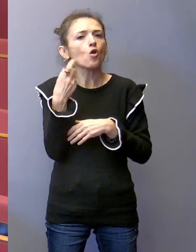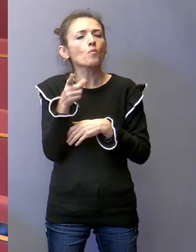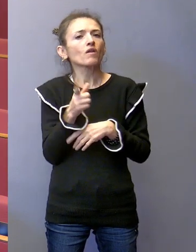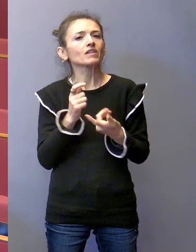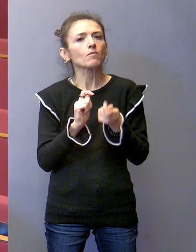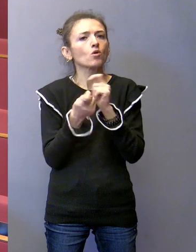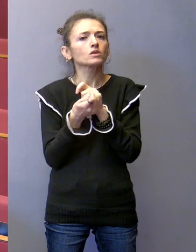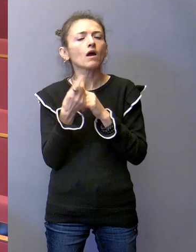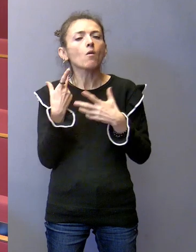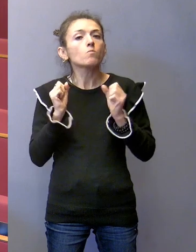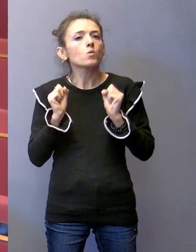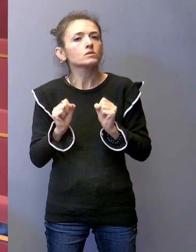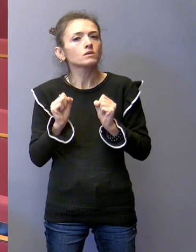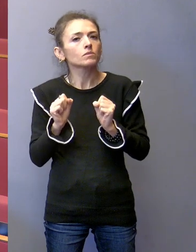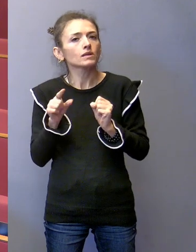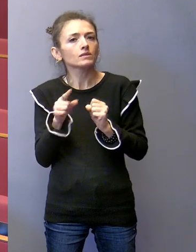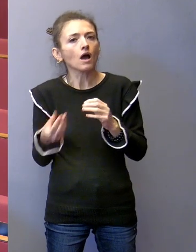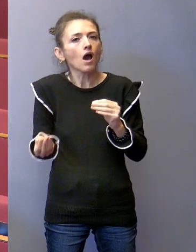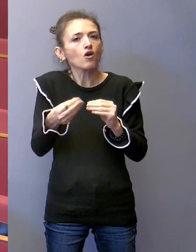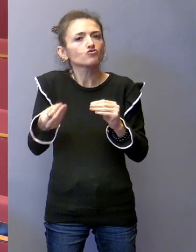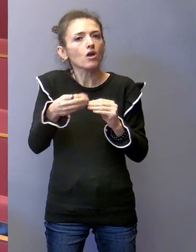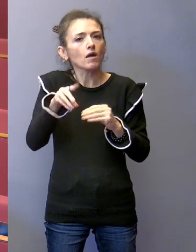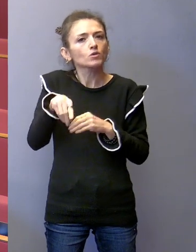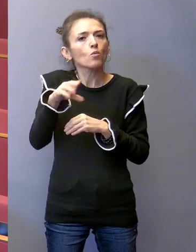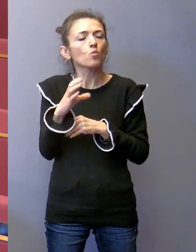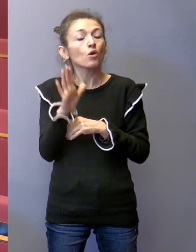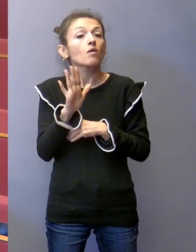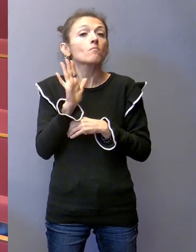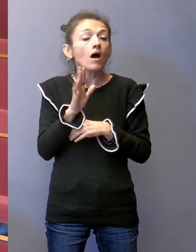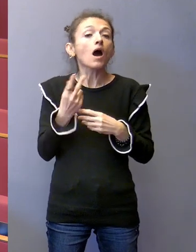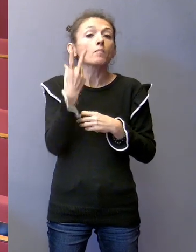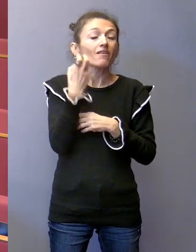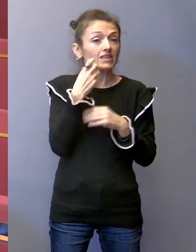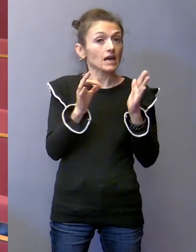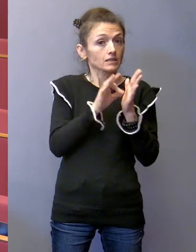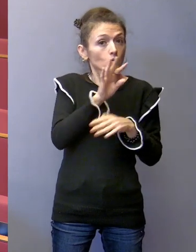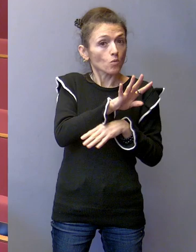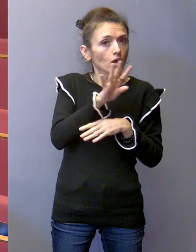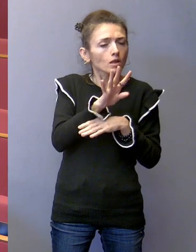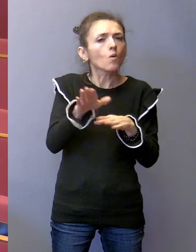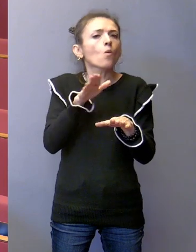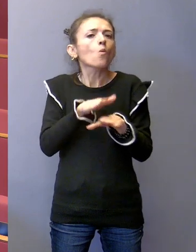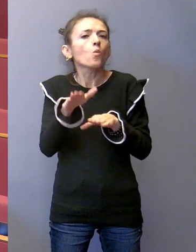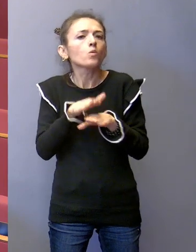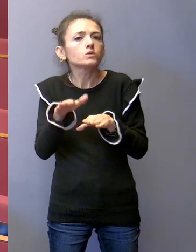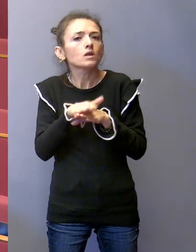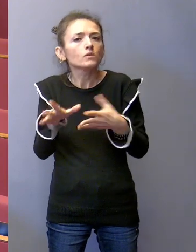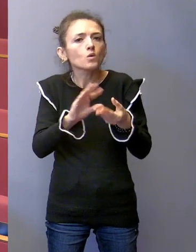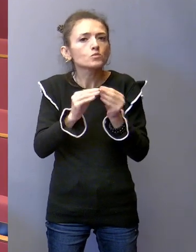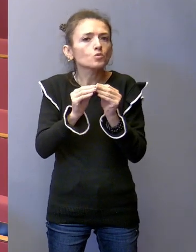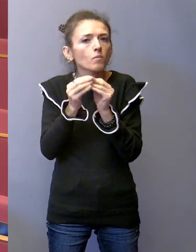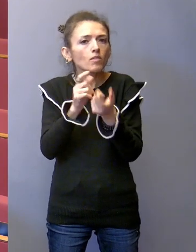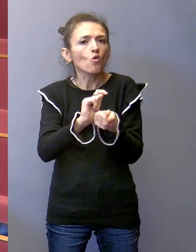la possibilità di aggiornare il PUK ma prevede con l'articolo 44 l'utilizzo dello strumento della